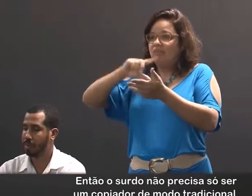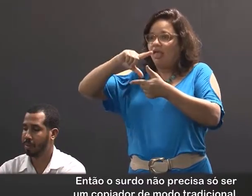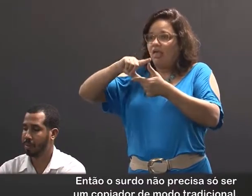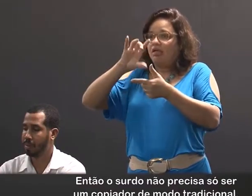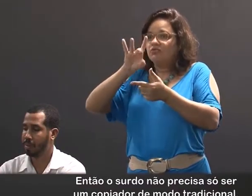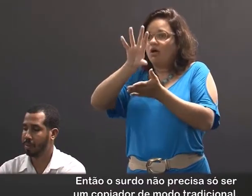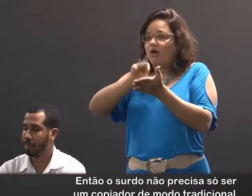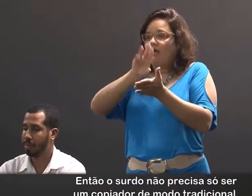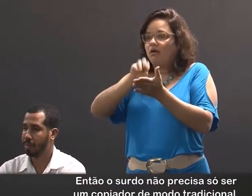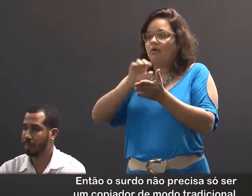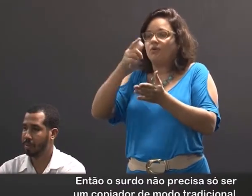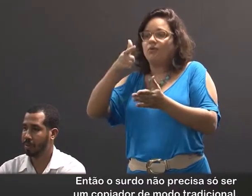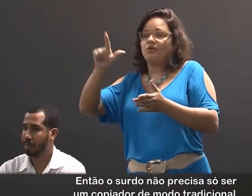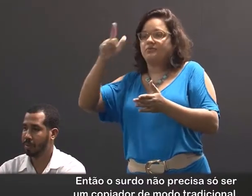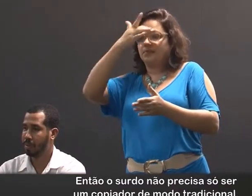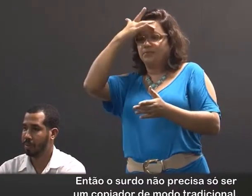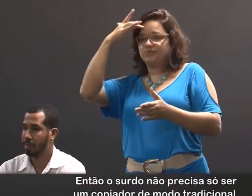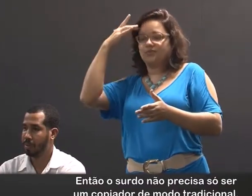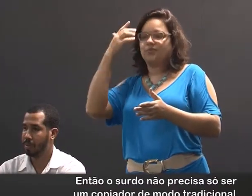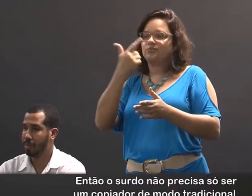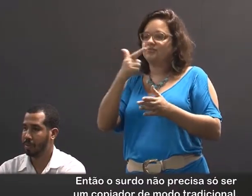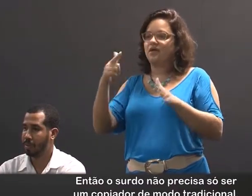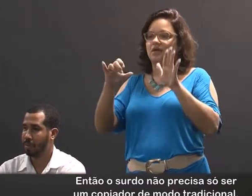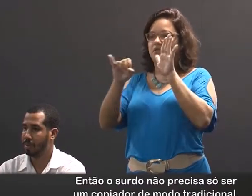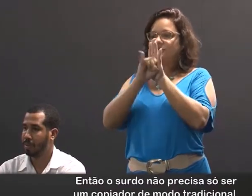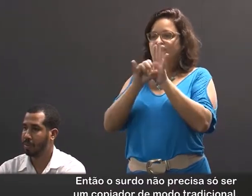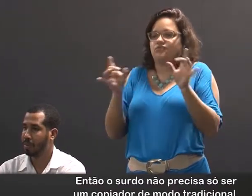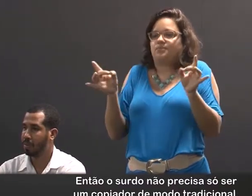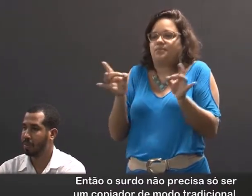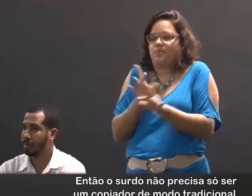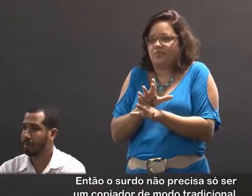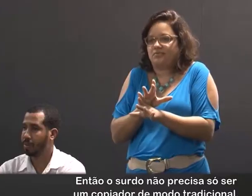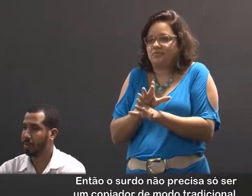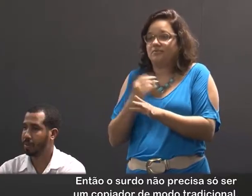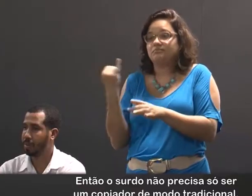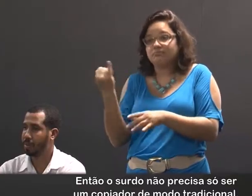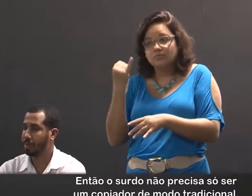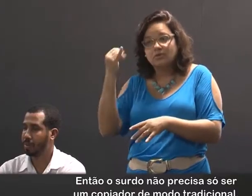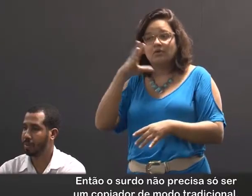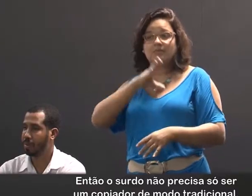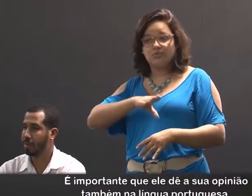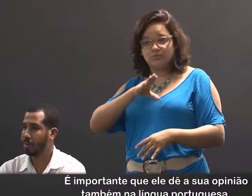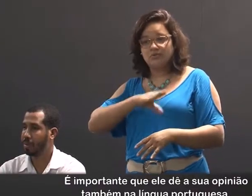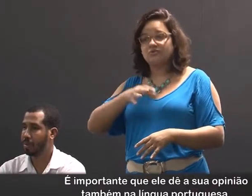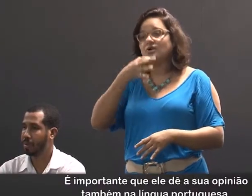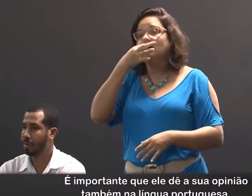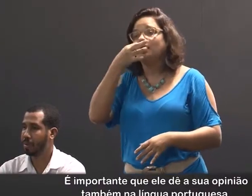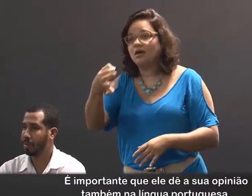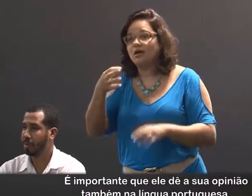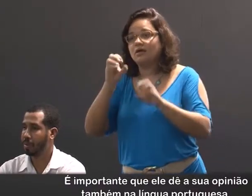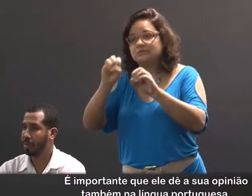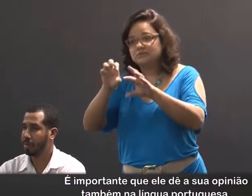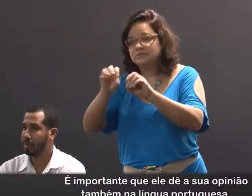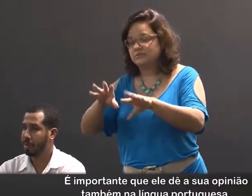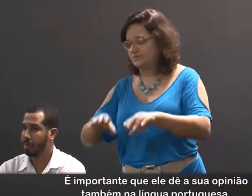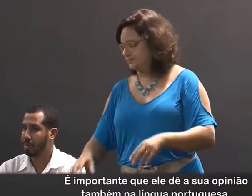surdo ele não precisa só ser um copista de modo tradicional. É importante que ele dê a sua